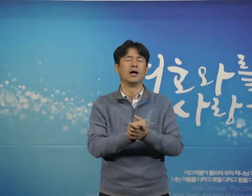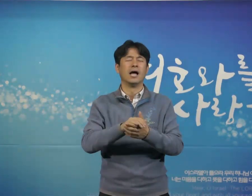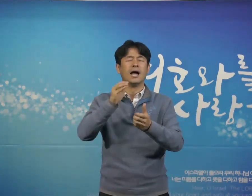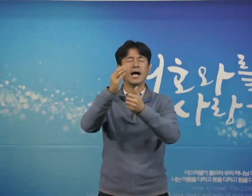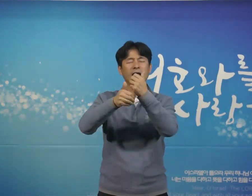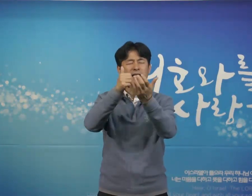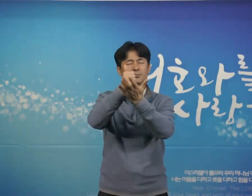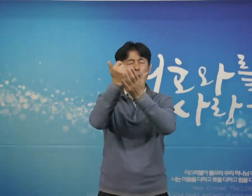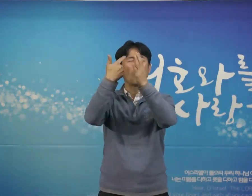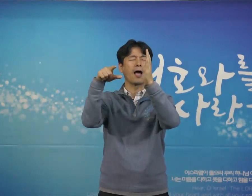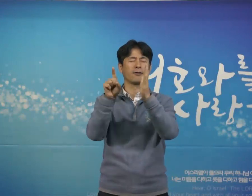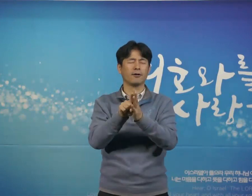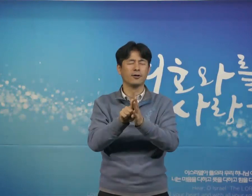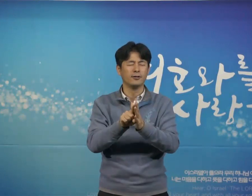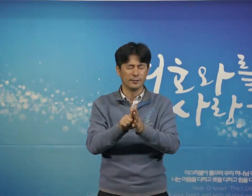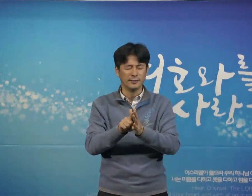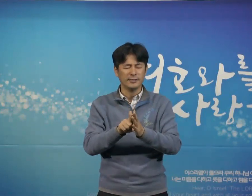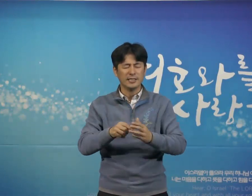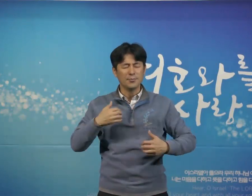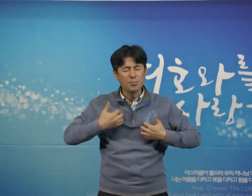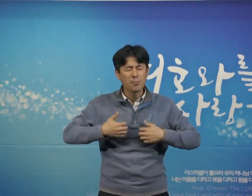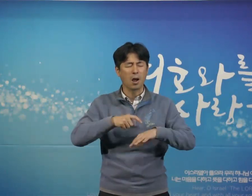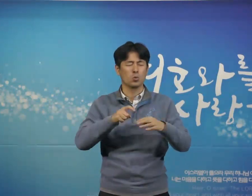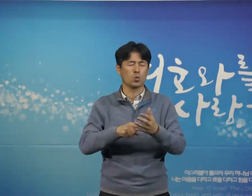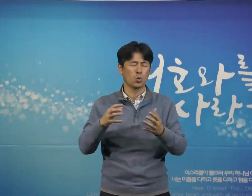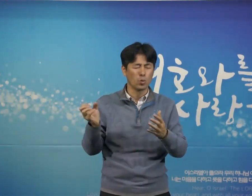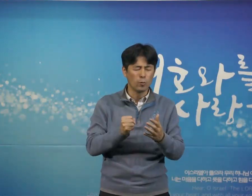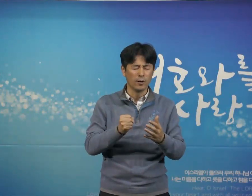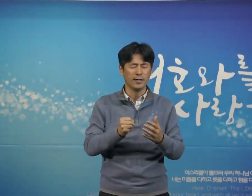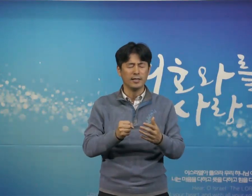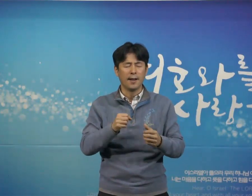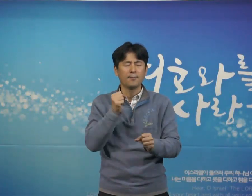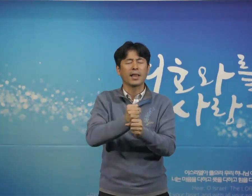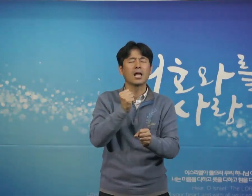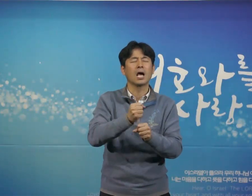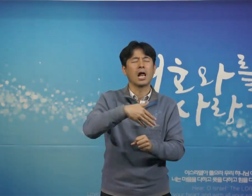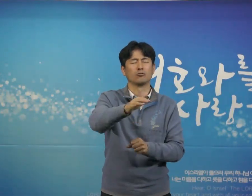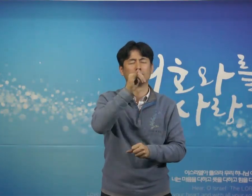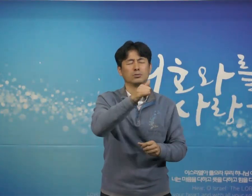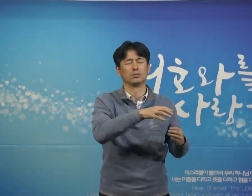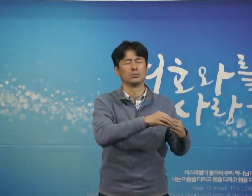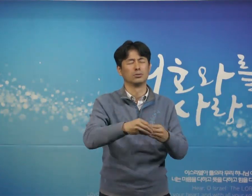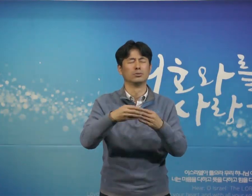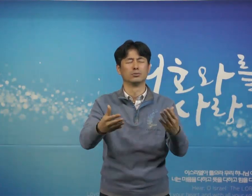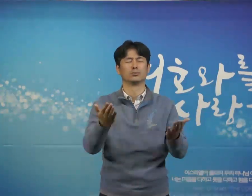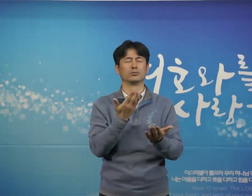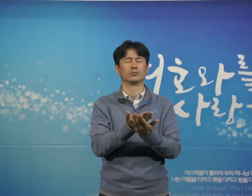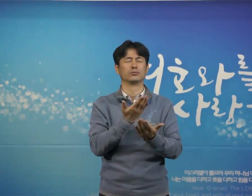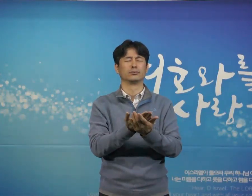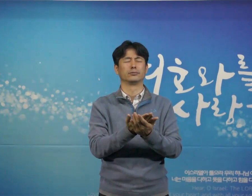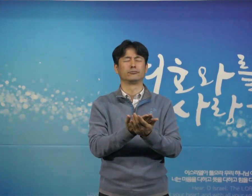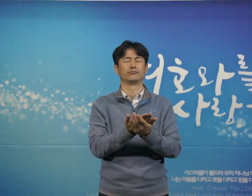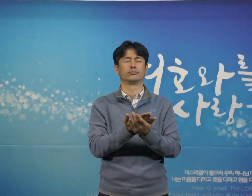새로운 아이디어들이 모아서 하나님 기쁜 마음으로 만들어 나아갈